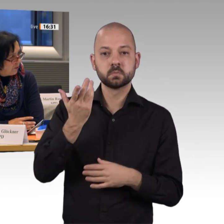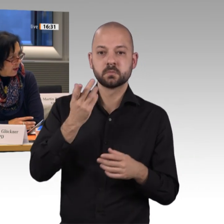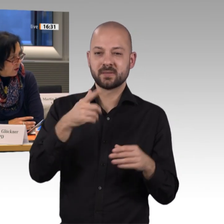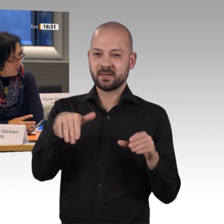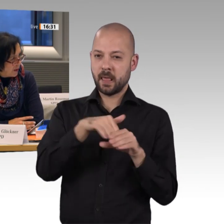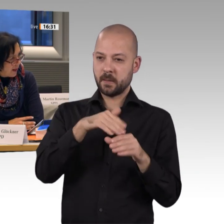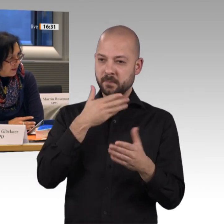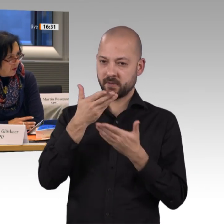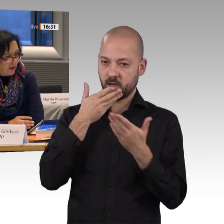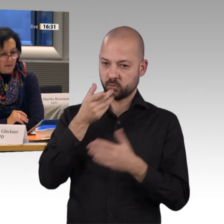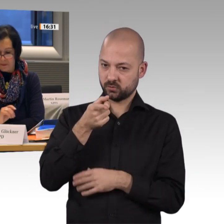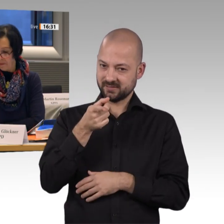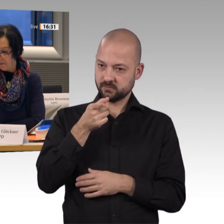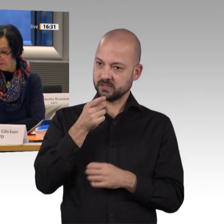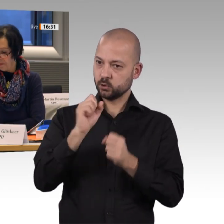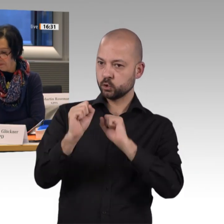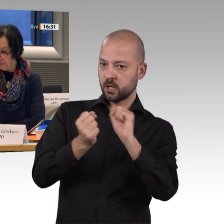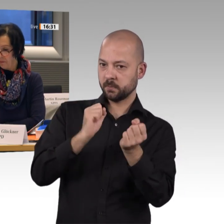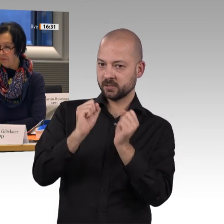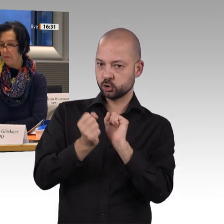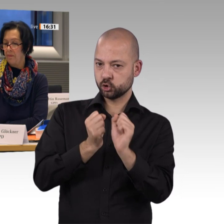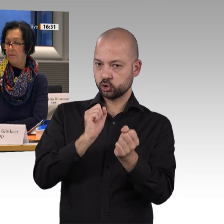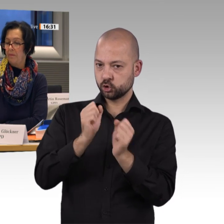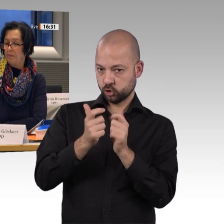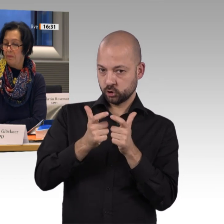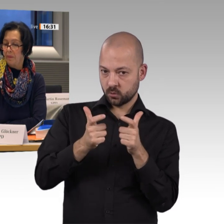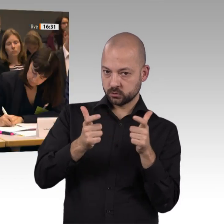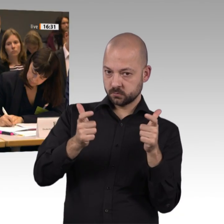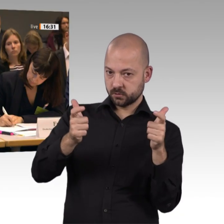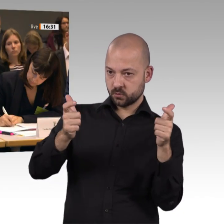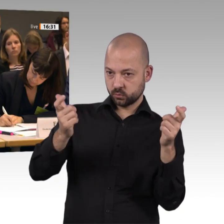diese Förderung sein sollte? Frau Dr. Verspol.